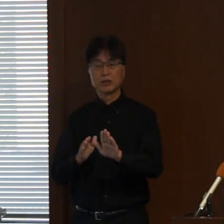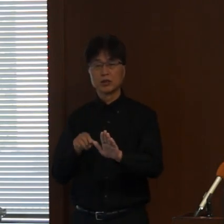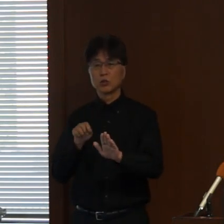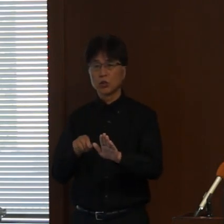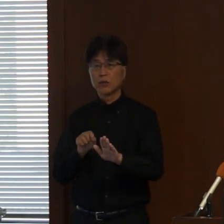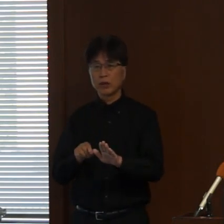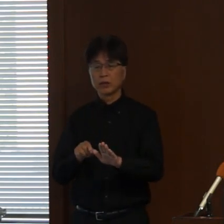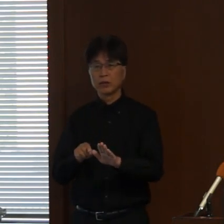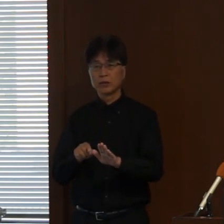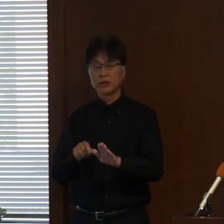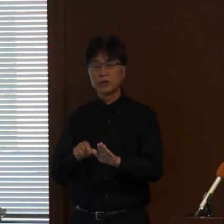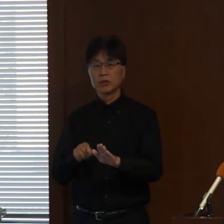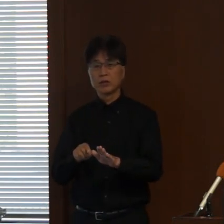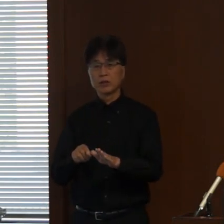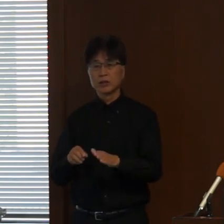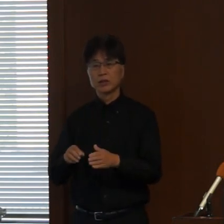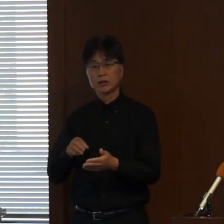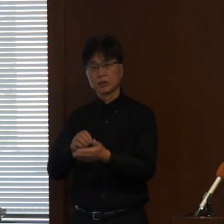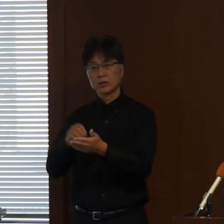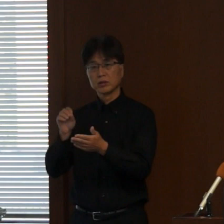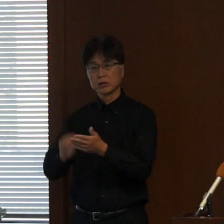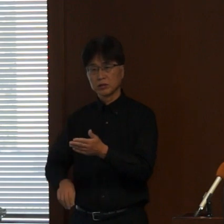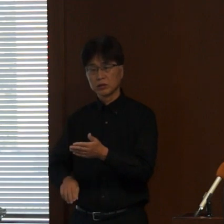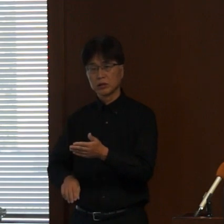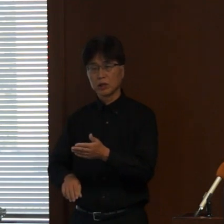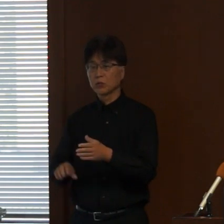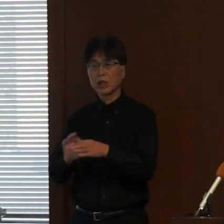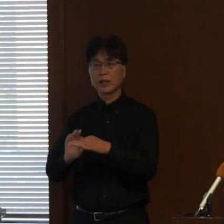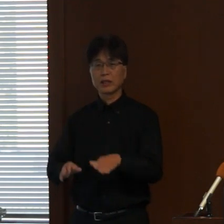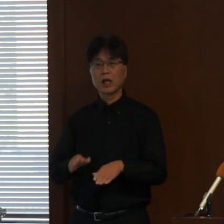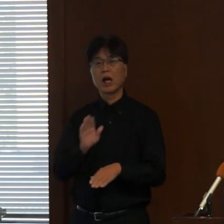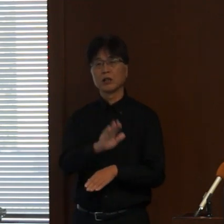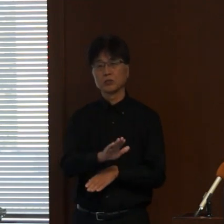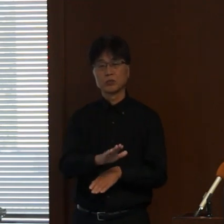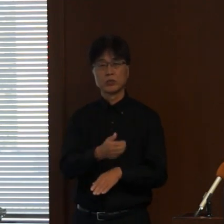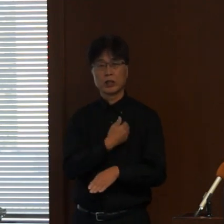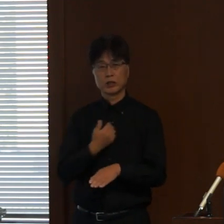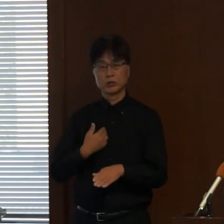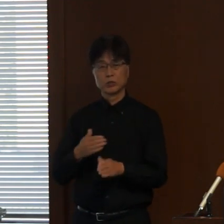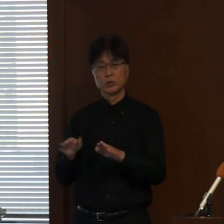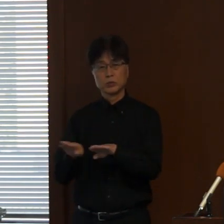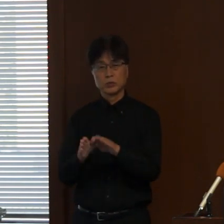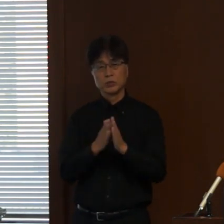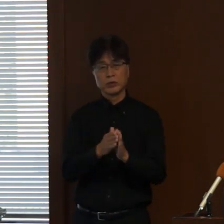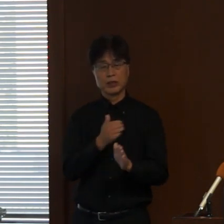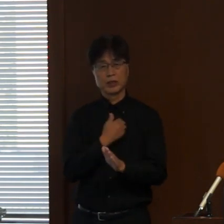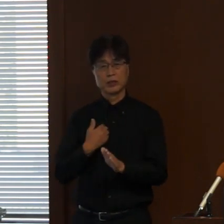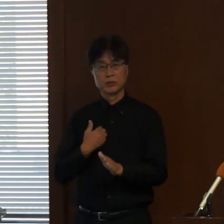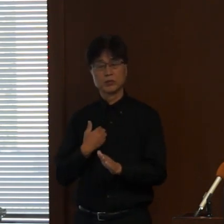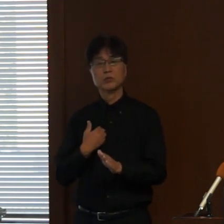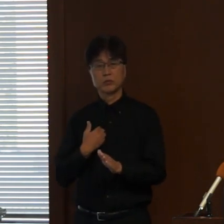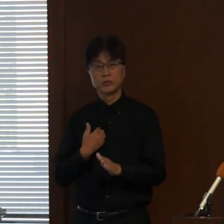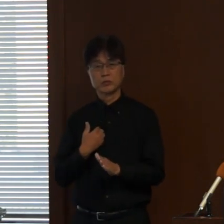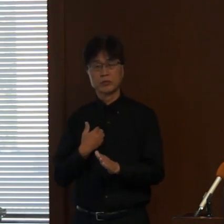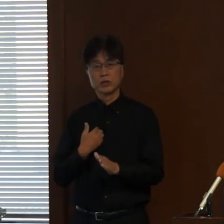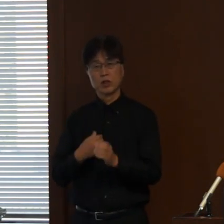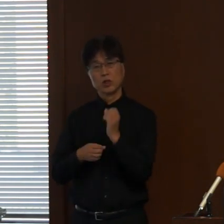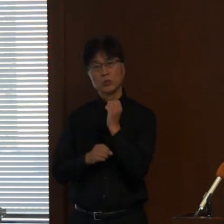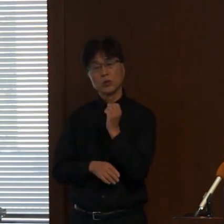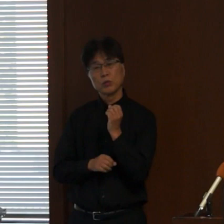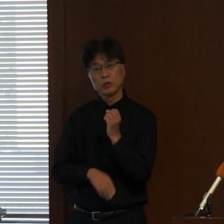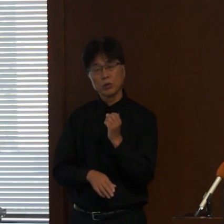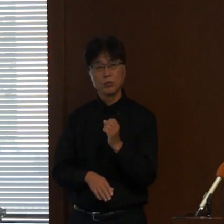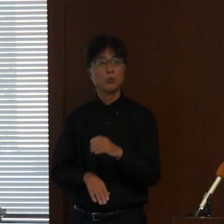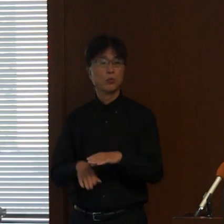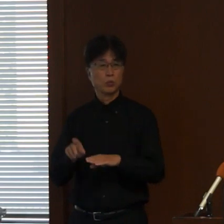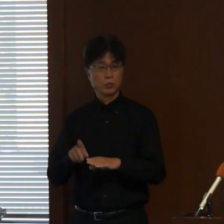に解除になっても生きてくるんだと思いますし、そうでなくてもね、そもそも私は根拠条文が何